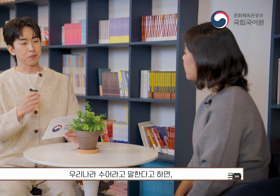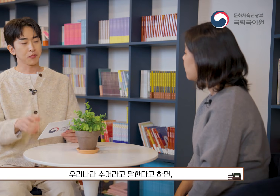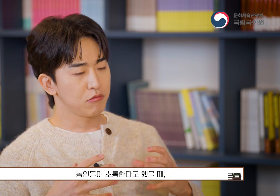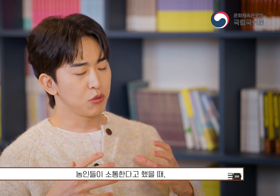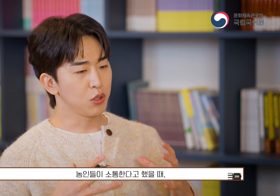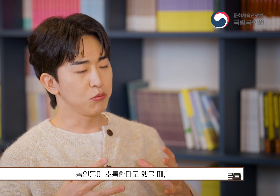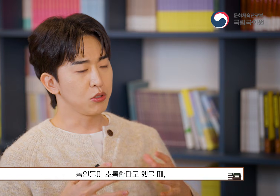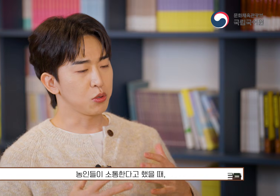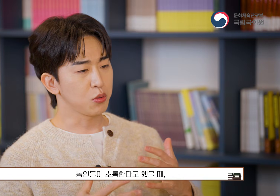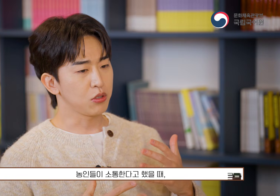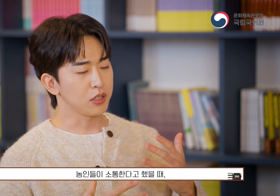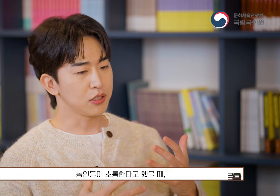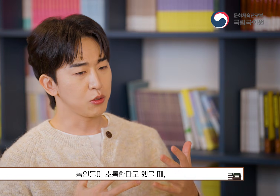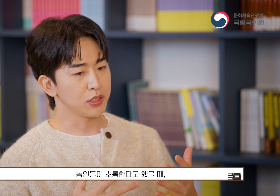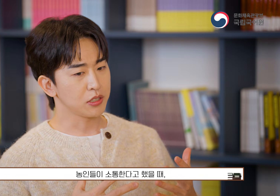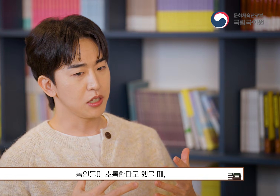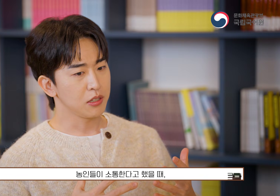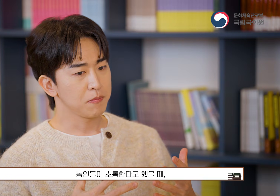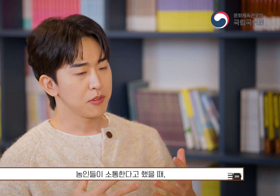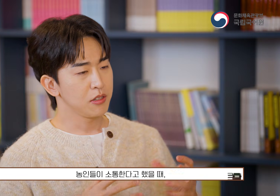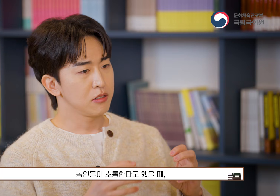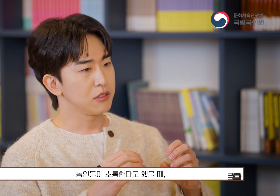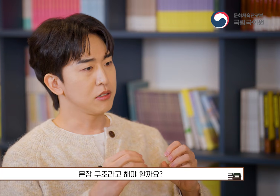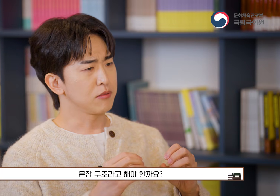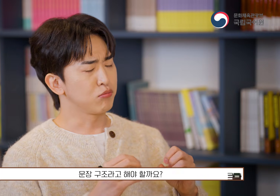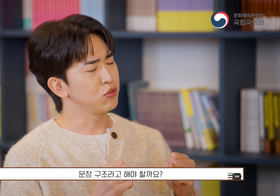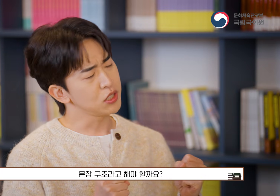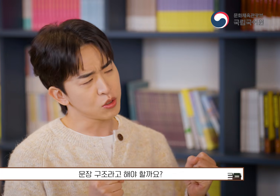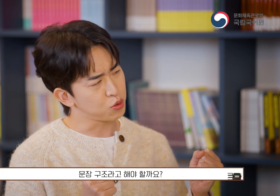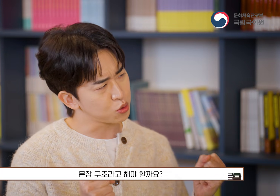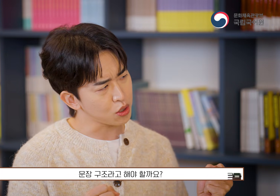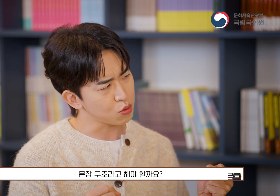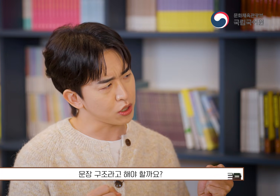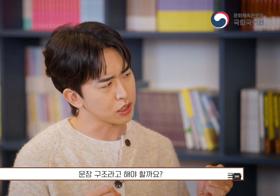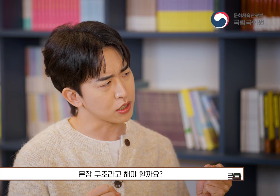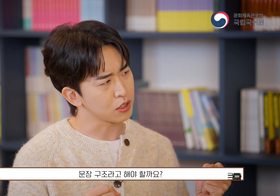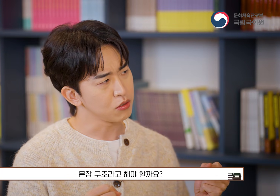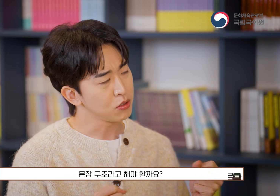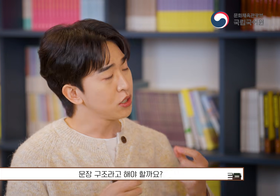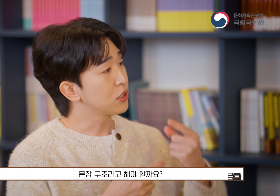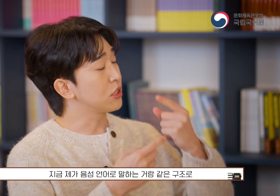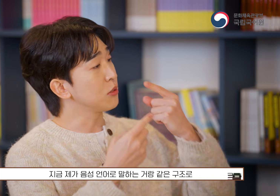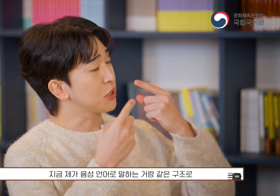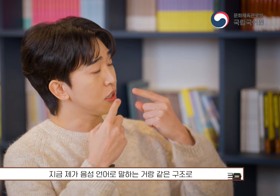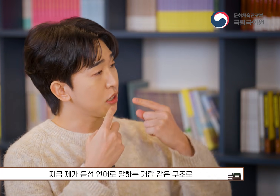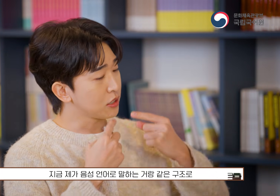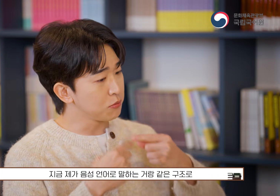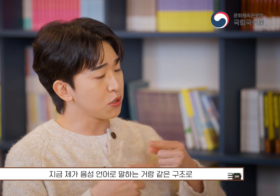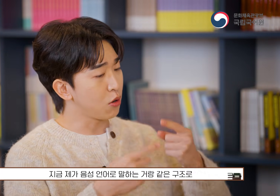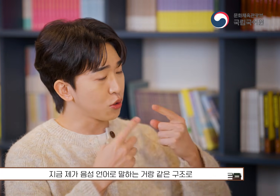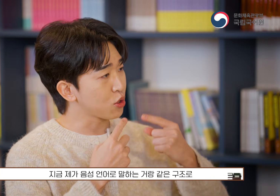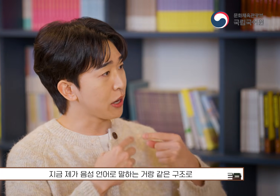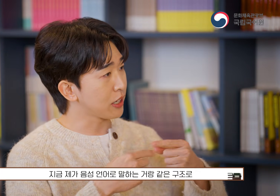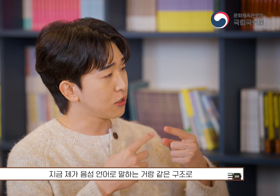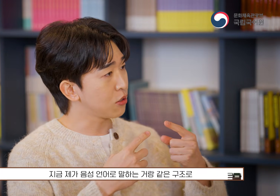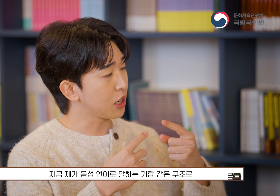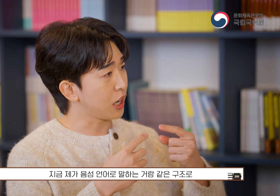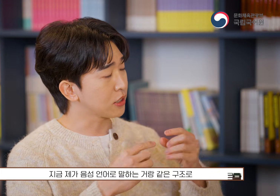농인분들이 소통을 하신다고 했을 때 그 문장 구조라고 해야 될까요? 지금 제가 음성 언어로 말하는 거랑